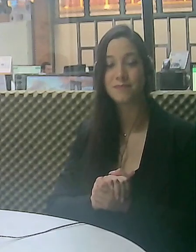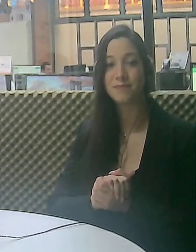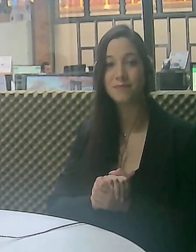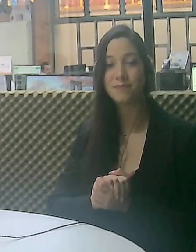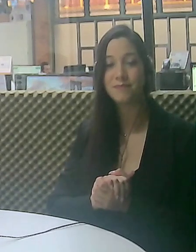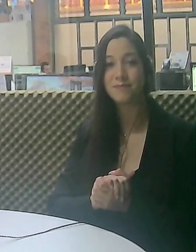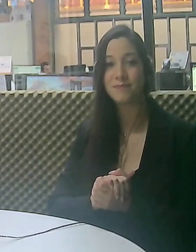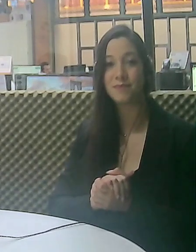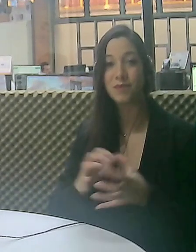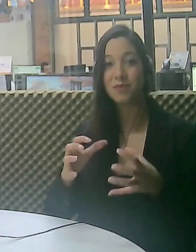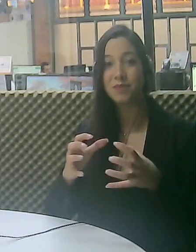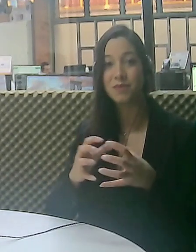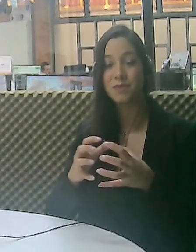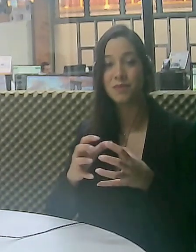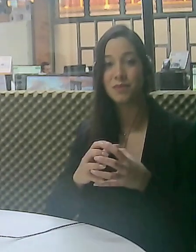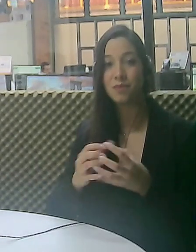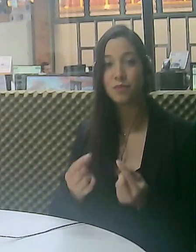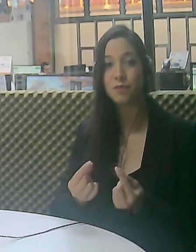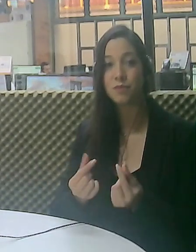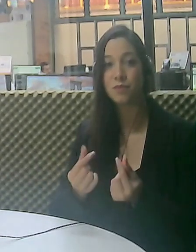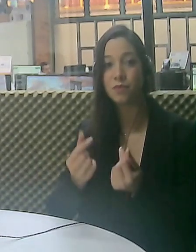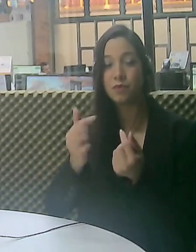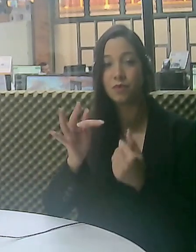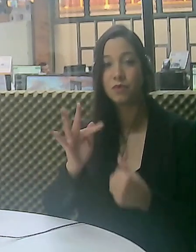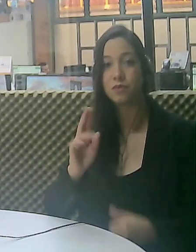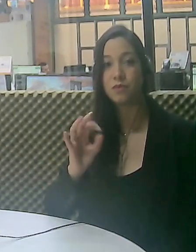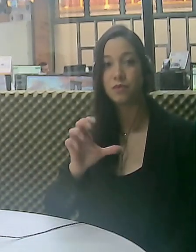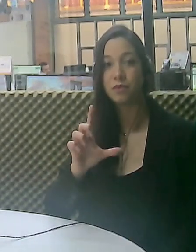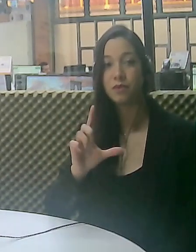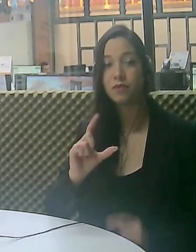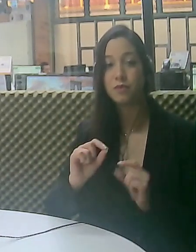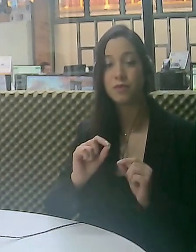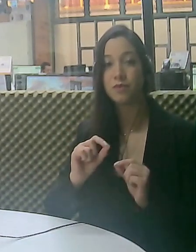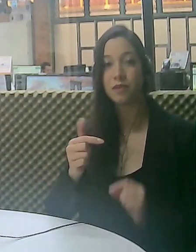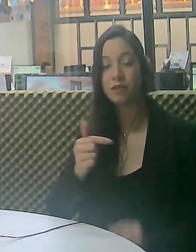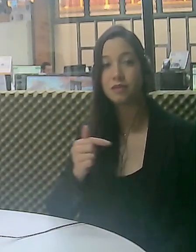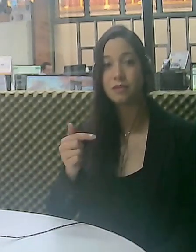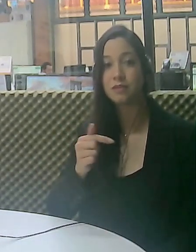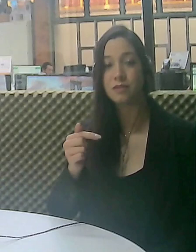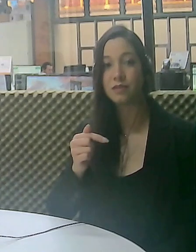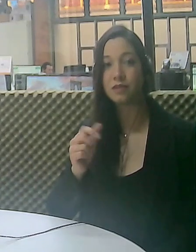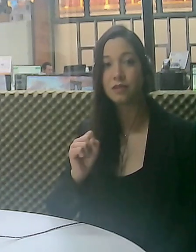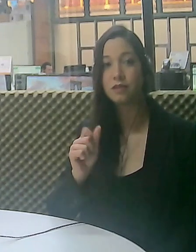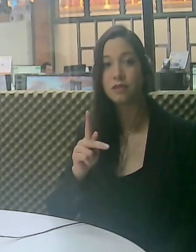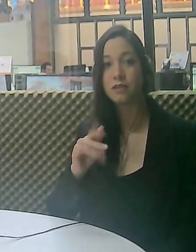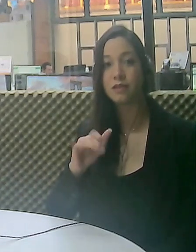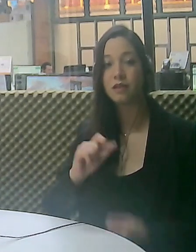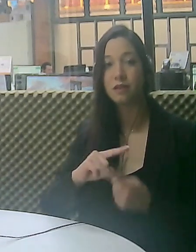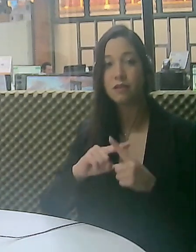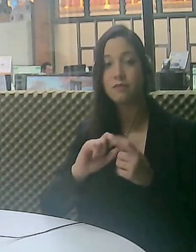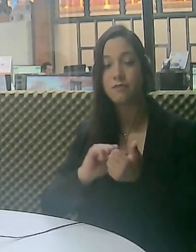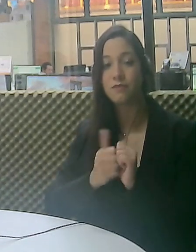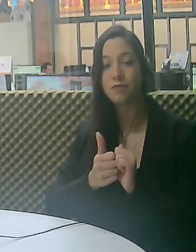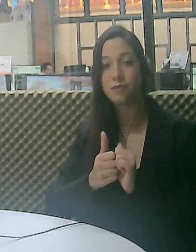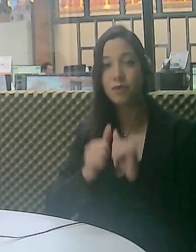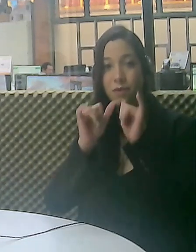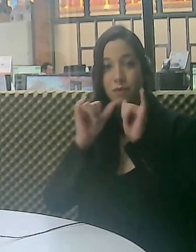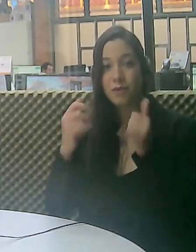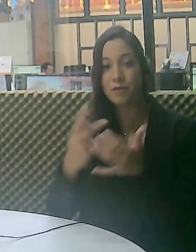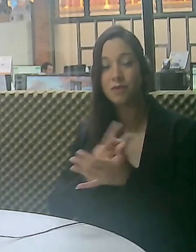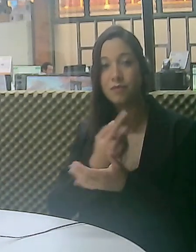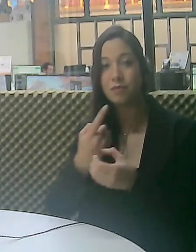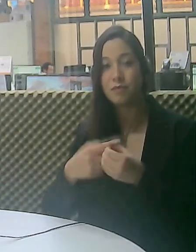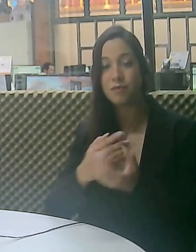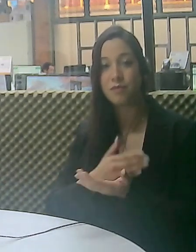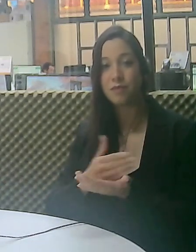E ainda, a equipe de alto rendimento da Futel se prepara para a 7ª Sanca Cup de futebol. Essas e outras notícias a